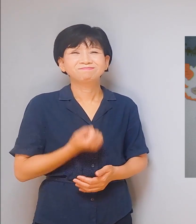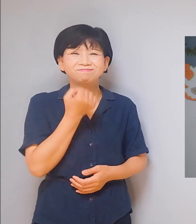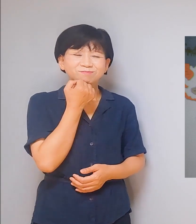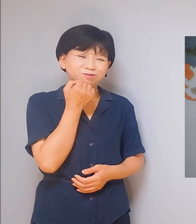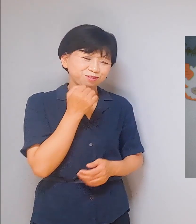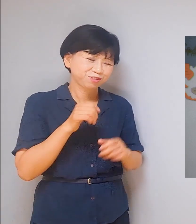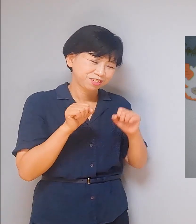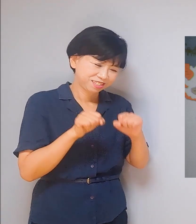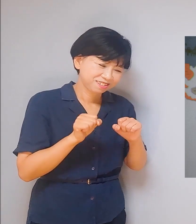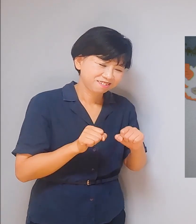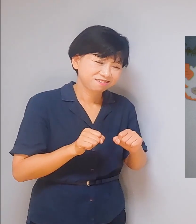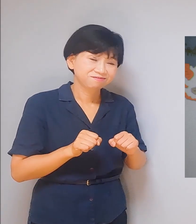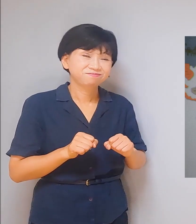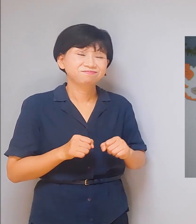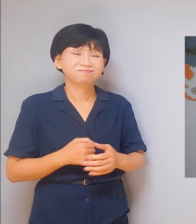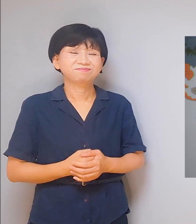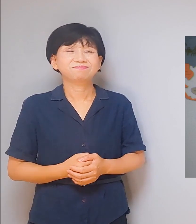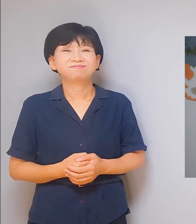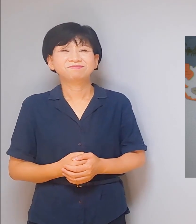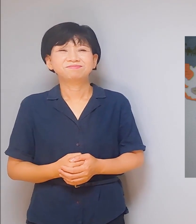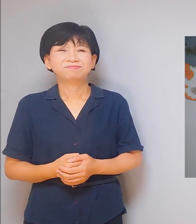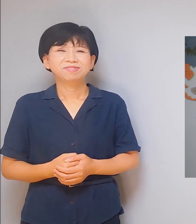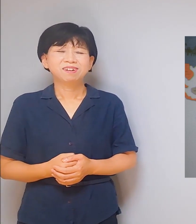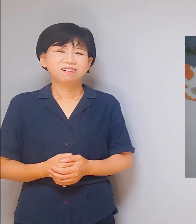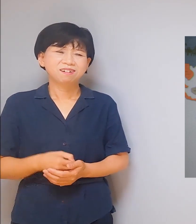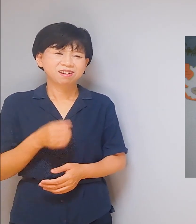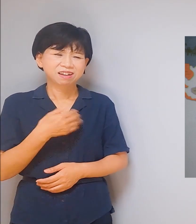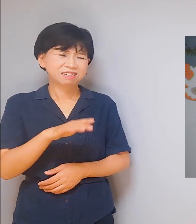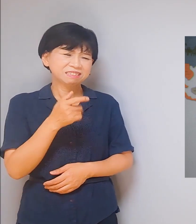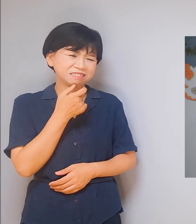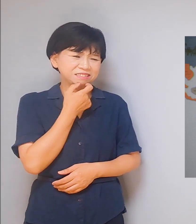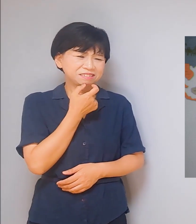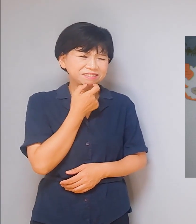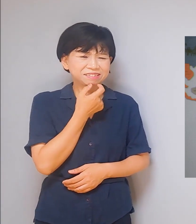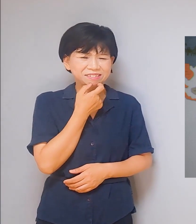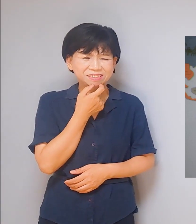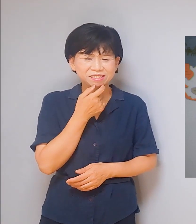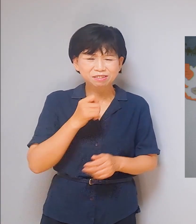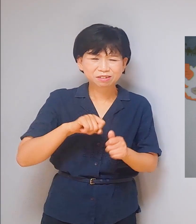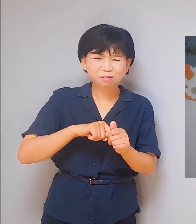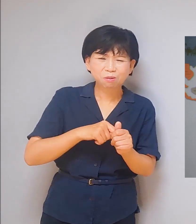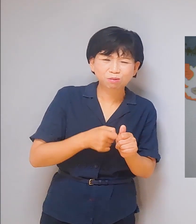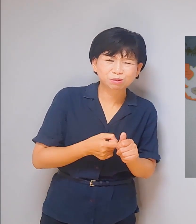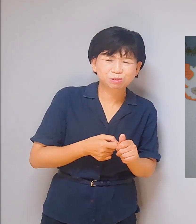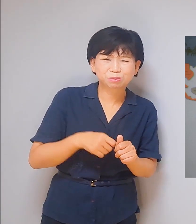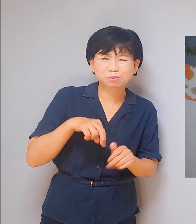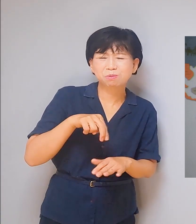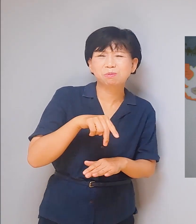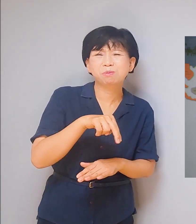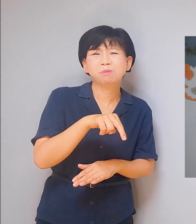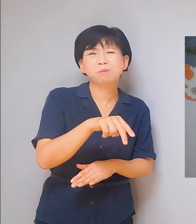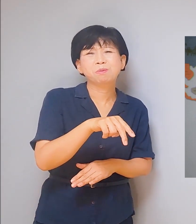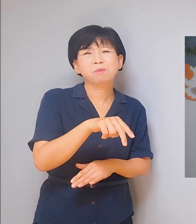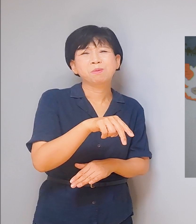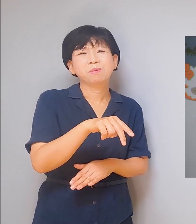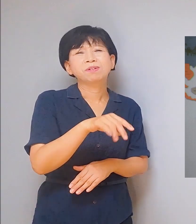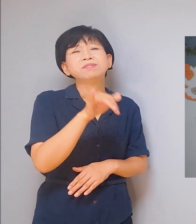웃고 인사하는 거죠. 가고 싶지 않은 길을 억지로 갈 때가 우리의 인생길